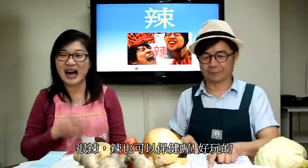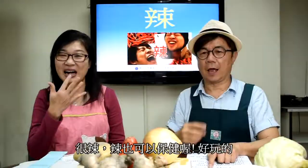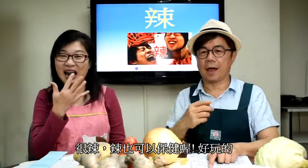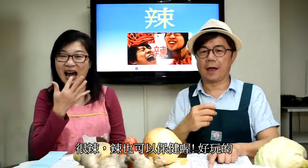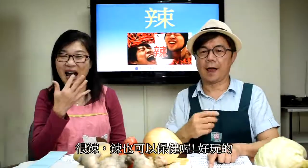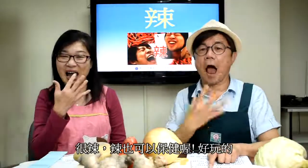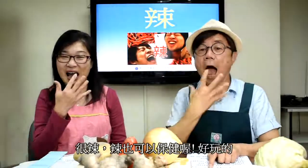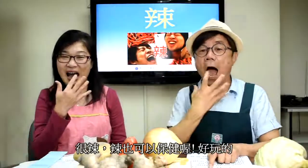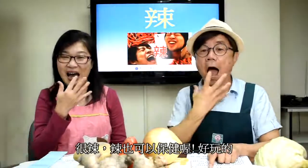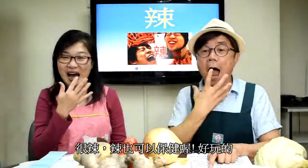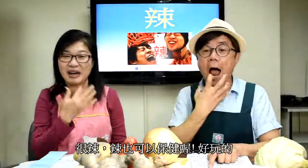辣。